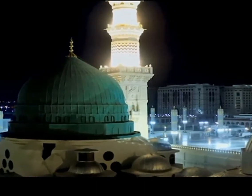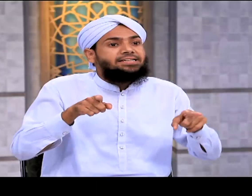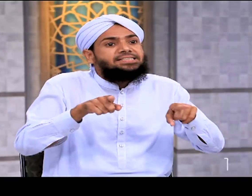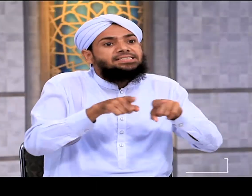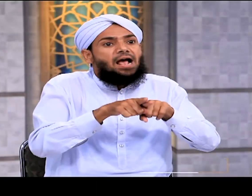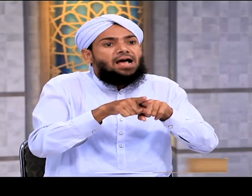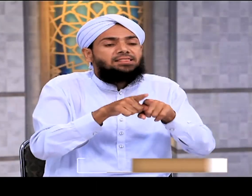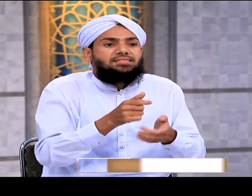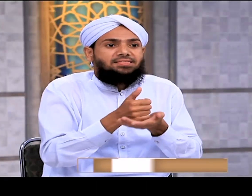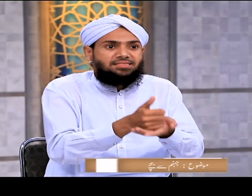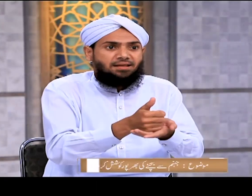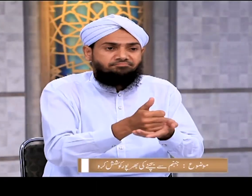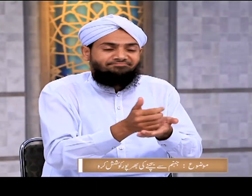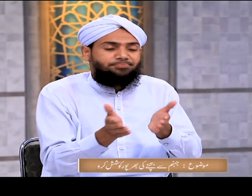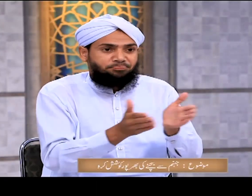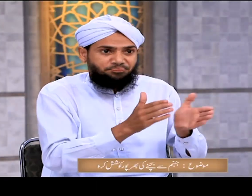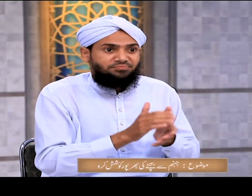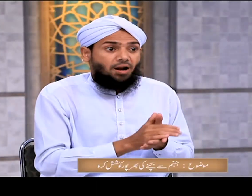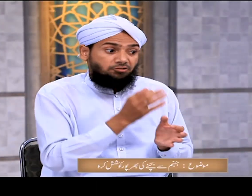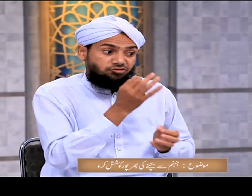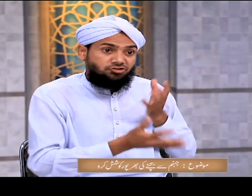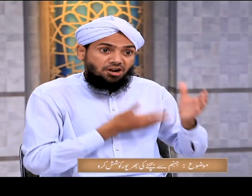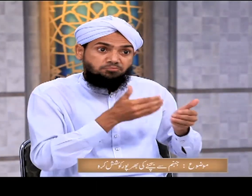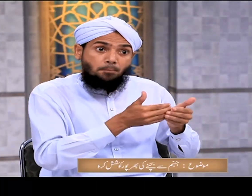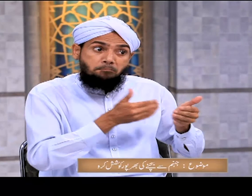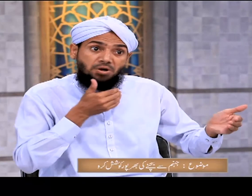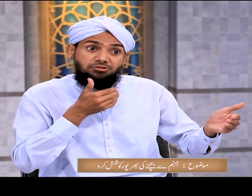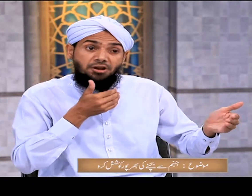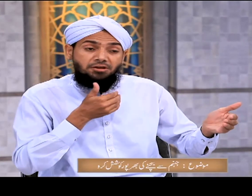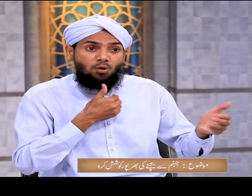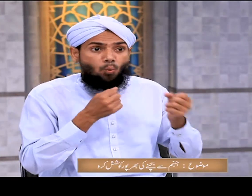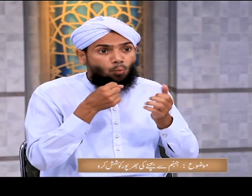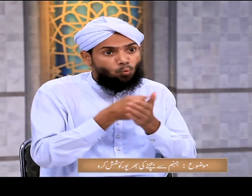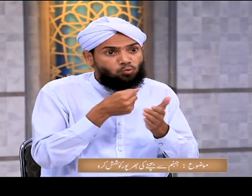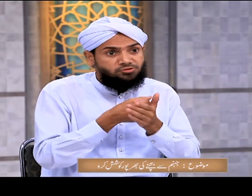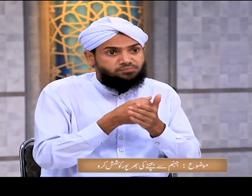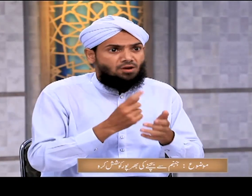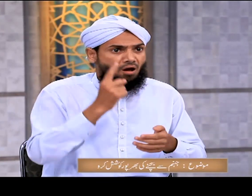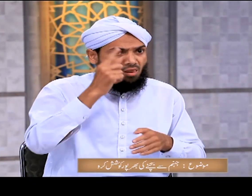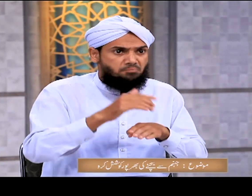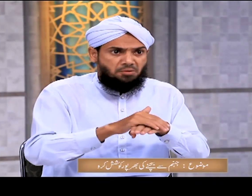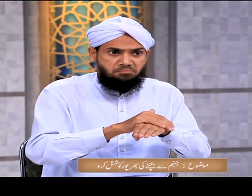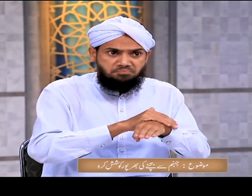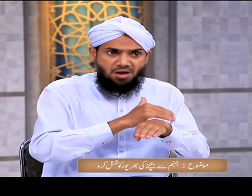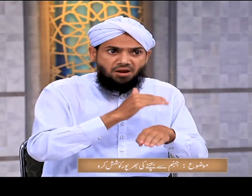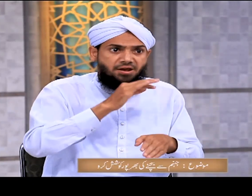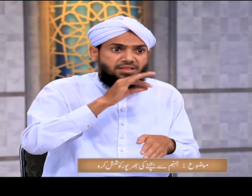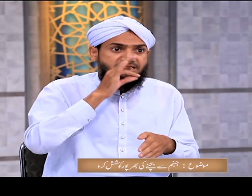وسلم۔ جہنم سے بچنے کی بھرپور کوشش کرو۔ اللہ پاک کے پیارے اور آخری نبی رسول ہاشمی